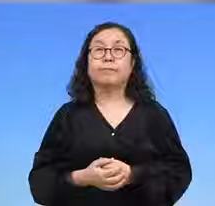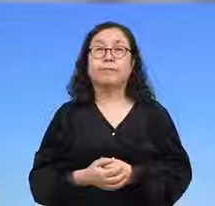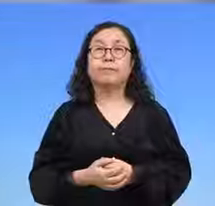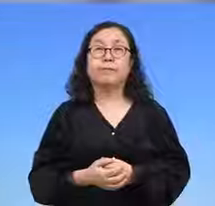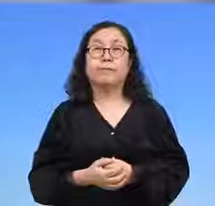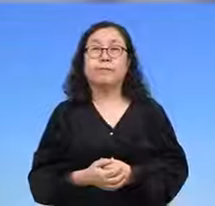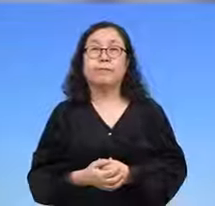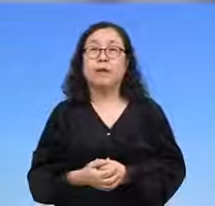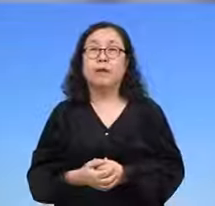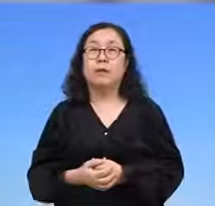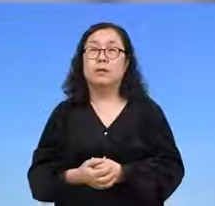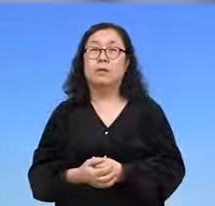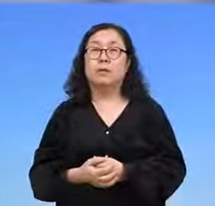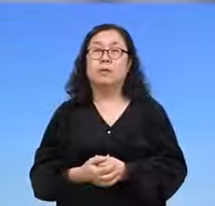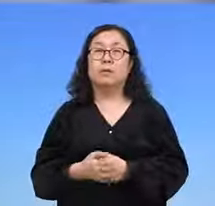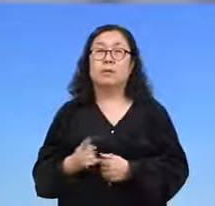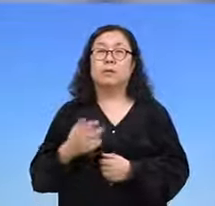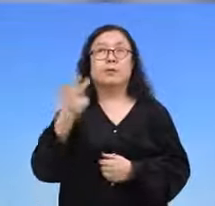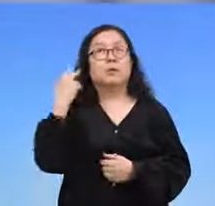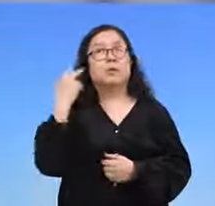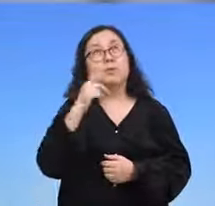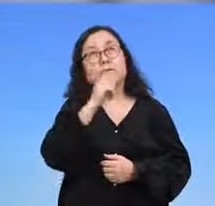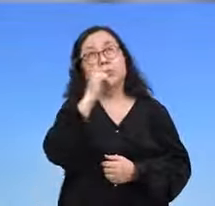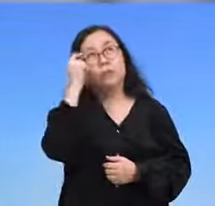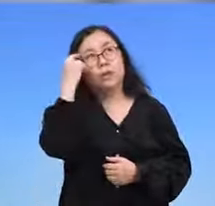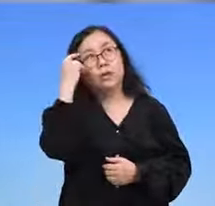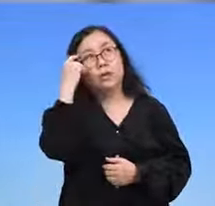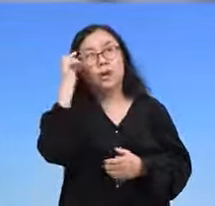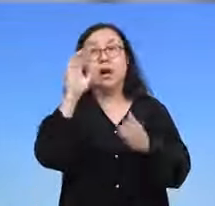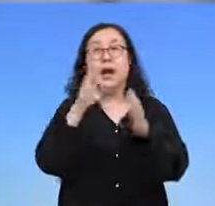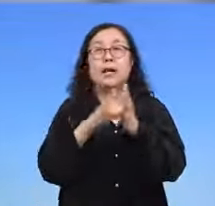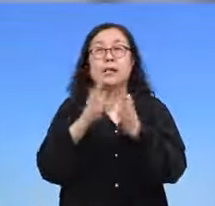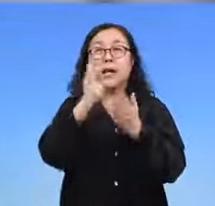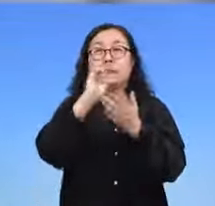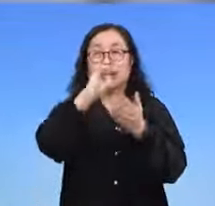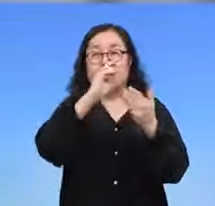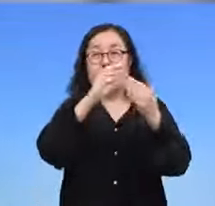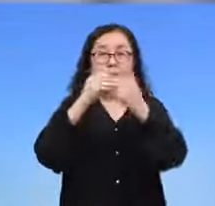제가 이런 말씀을 지난주 중에 묵상을 하고 있는데